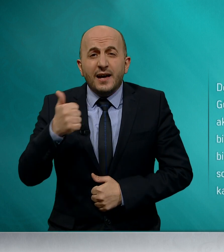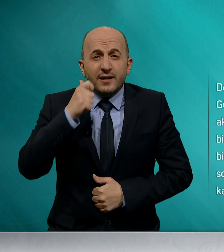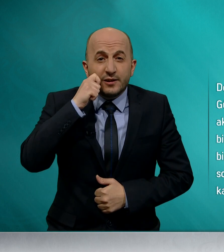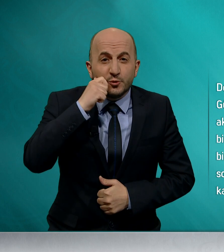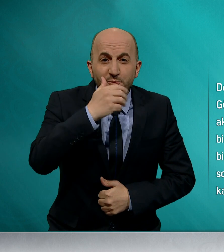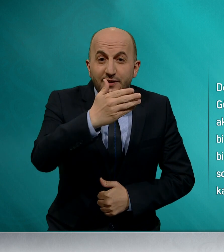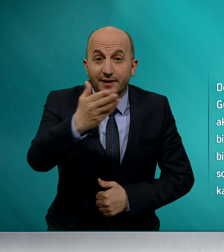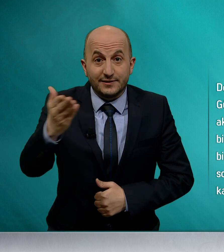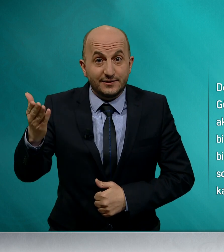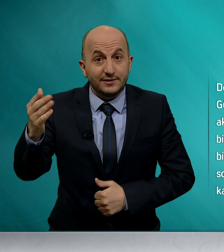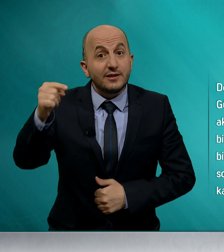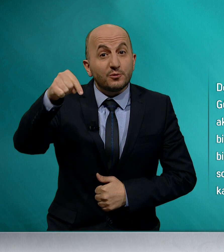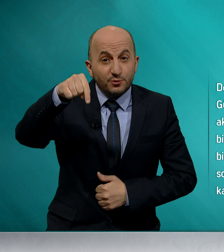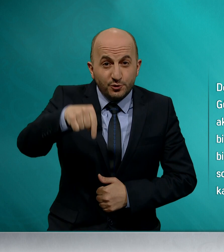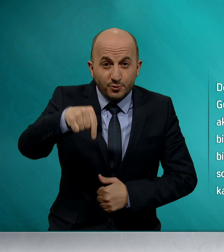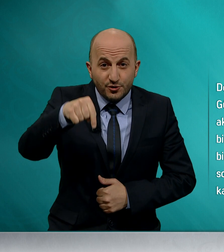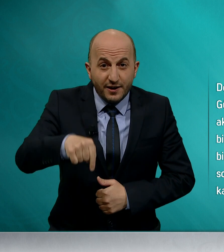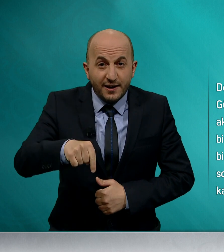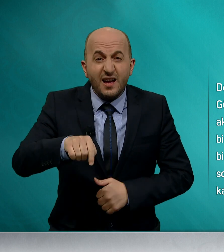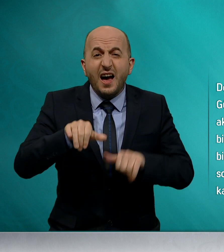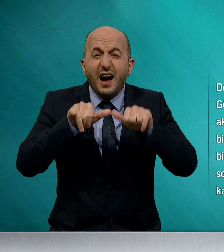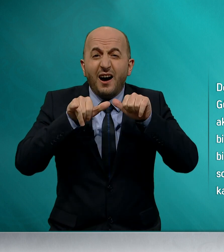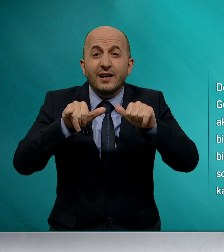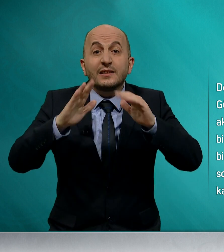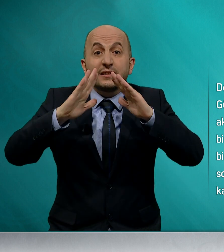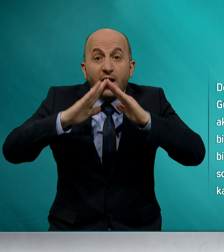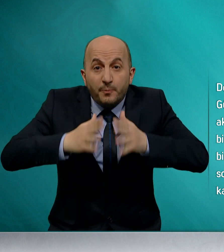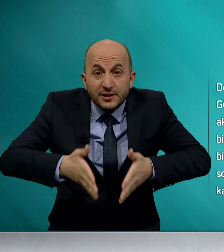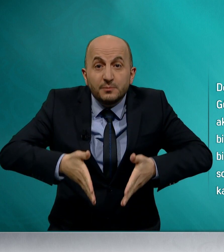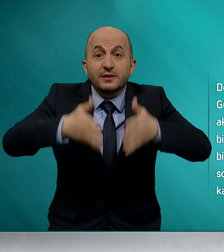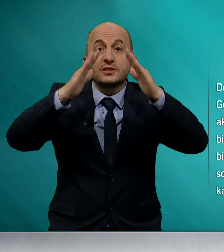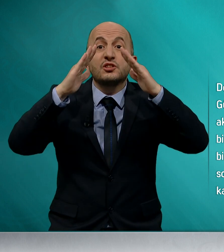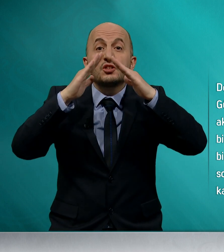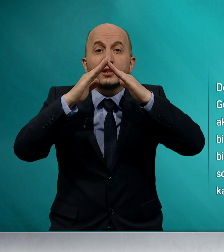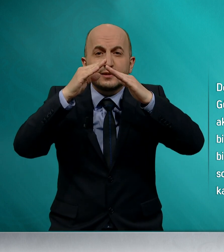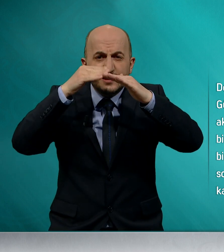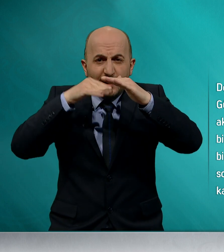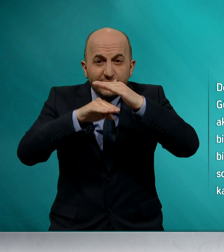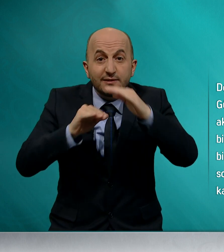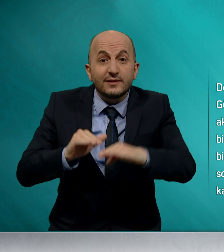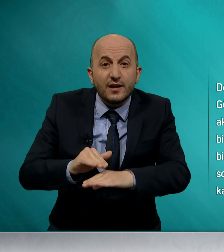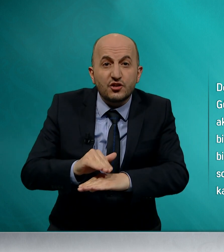Değerli müminler, günümüzde aynı apartmanın çatısı altında